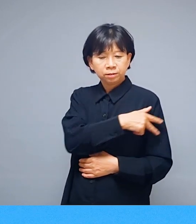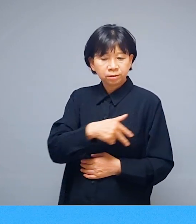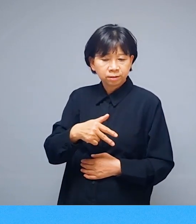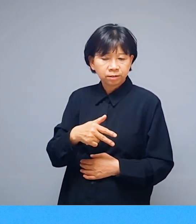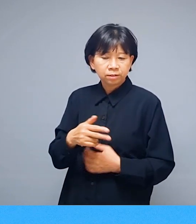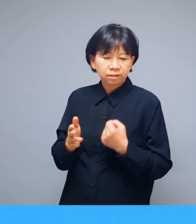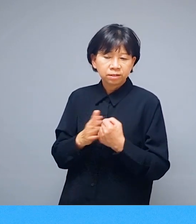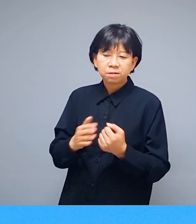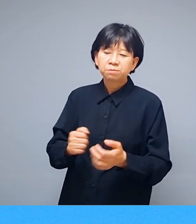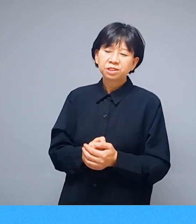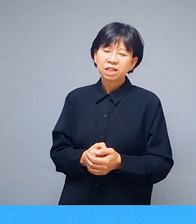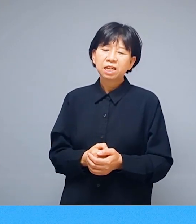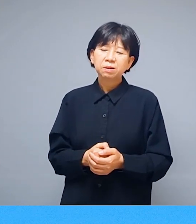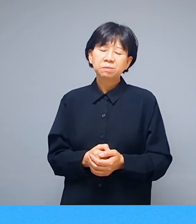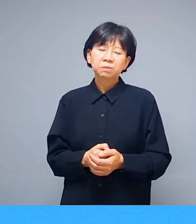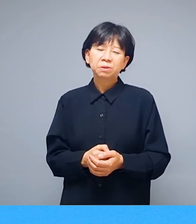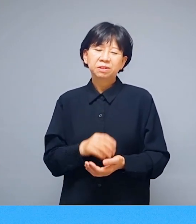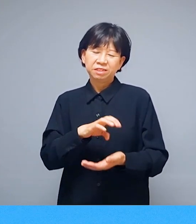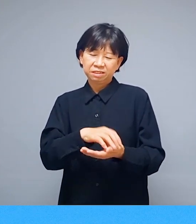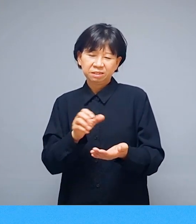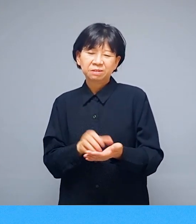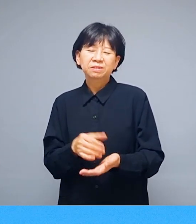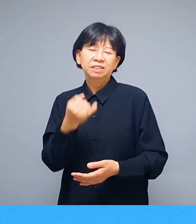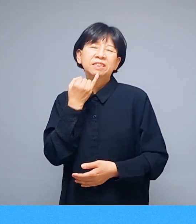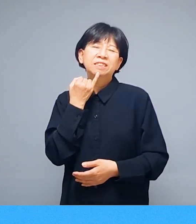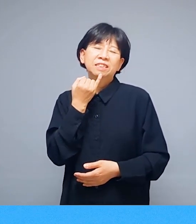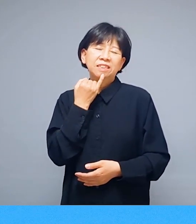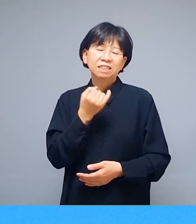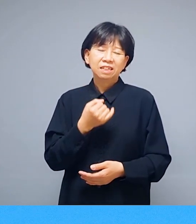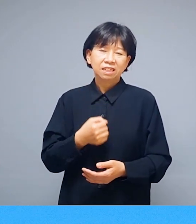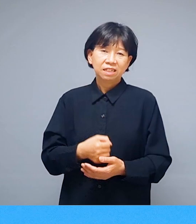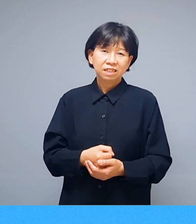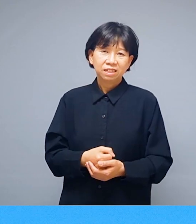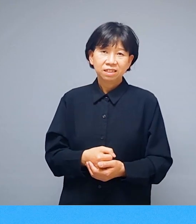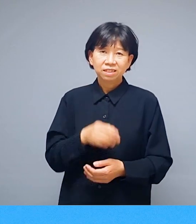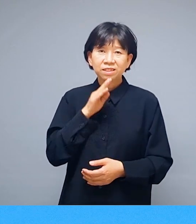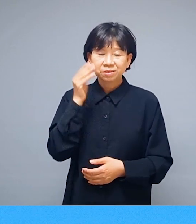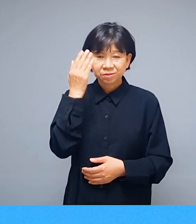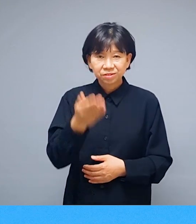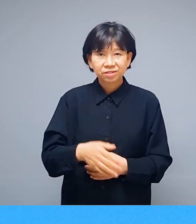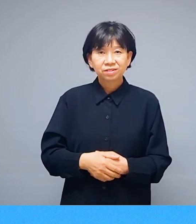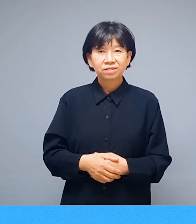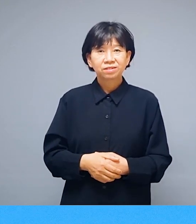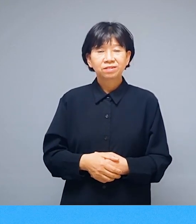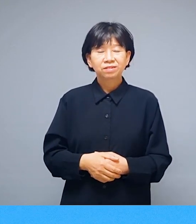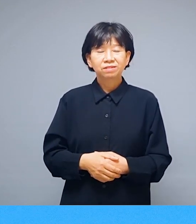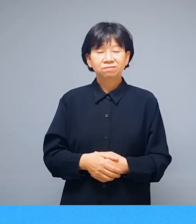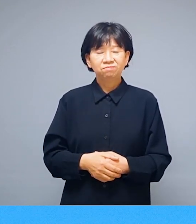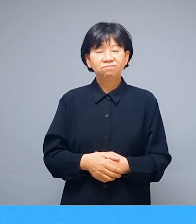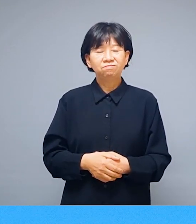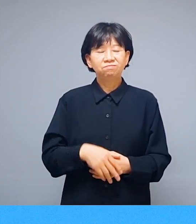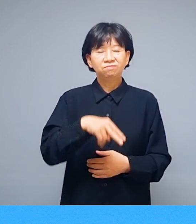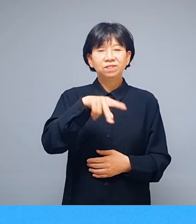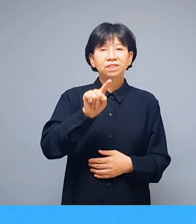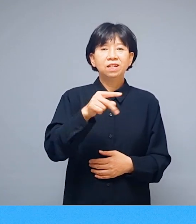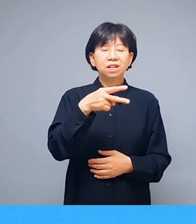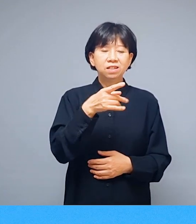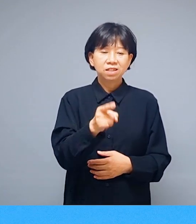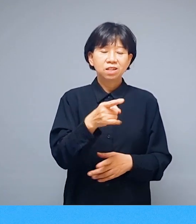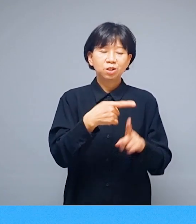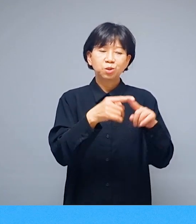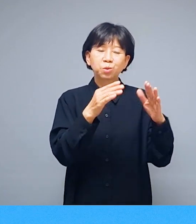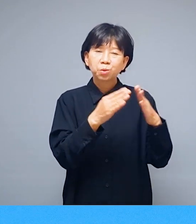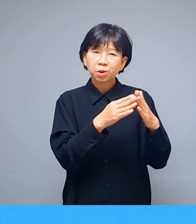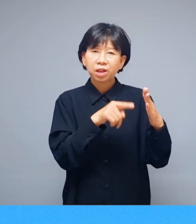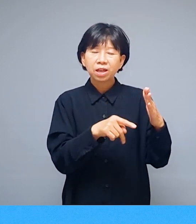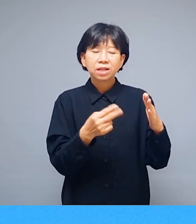유혹에 빠져 있습니까? 성도 여러분, 이름보다 실제 믿음이 중요하다는 거죠. 사대교회처럼 살았다는